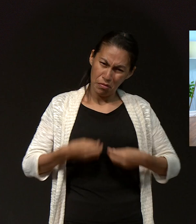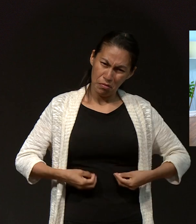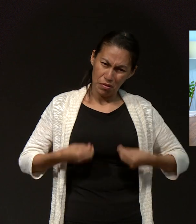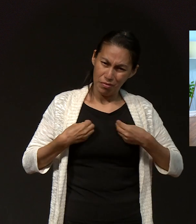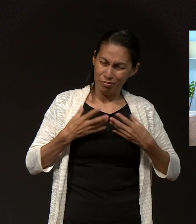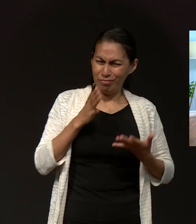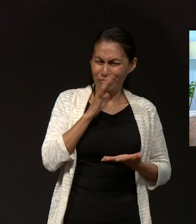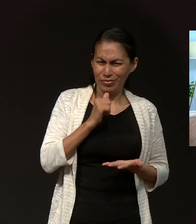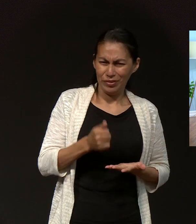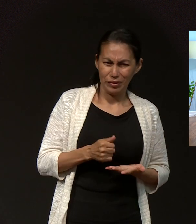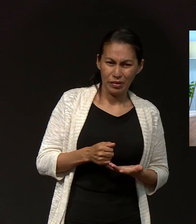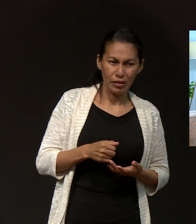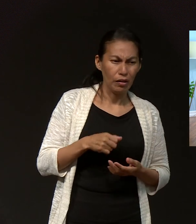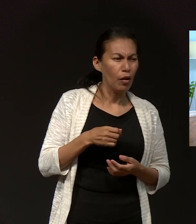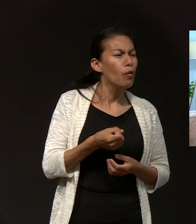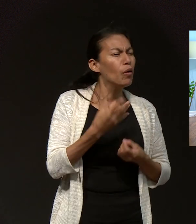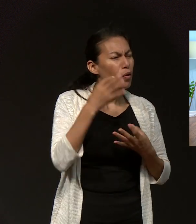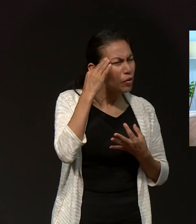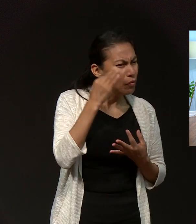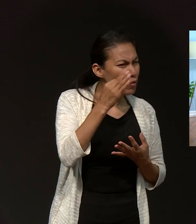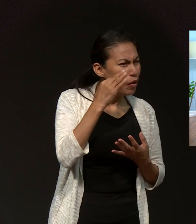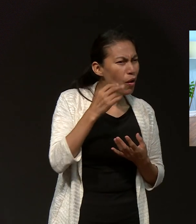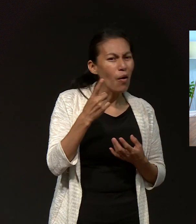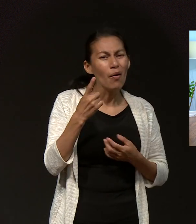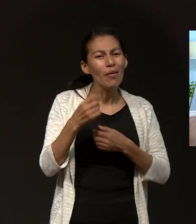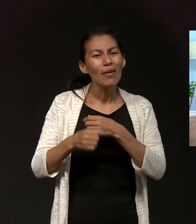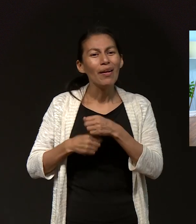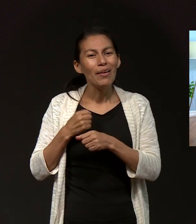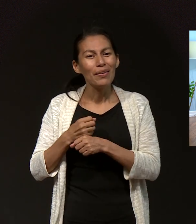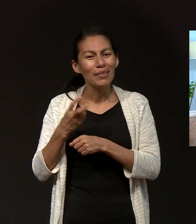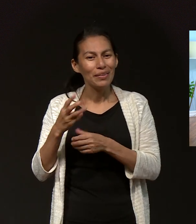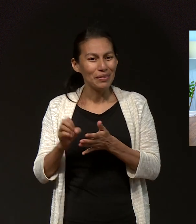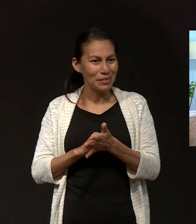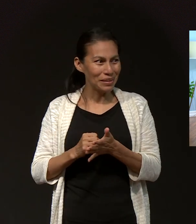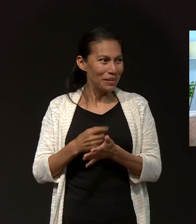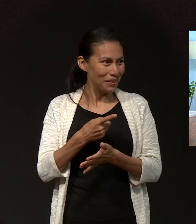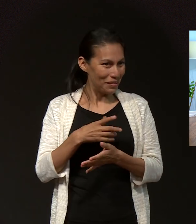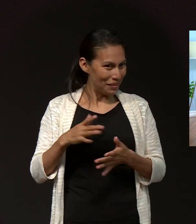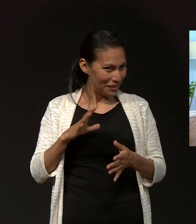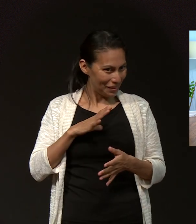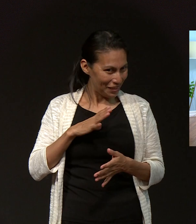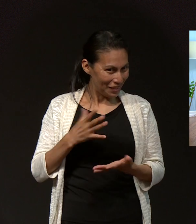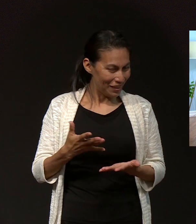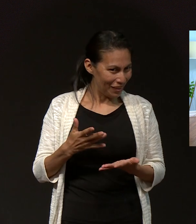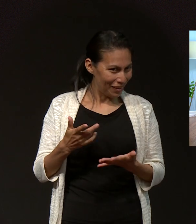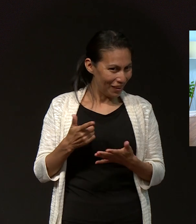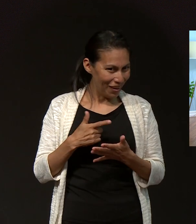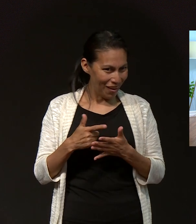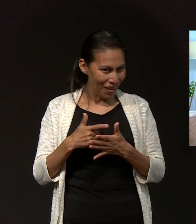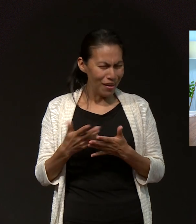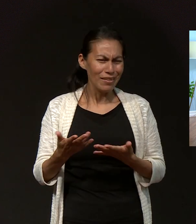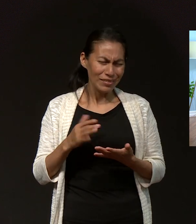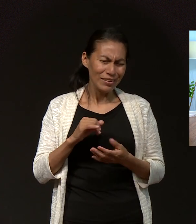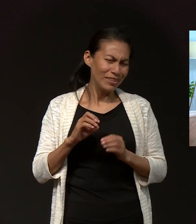tres meses, algo así. Excelente. Hasta tienes un poquito el hablado. Hombre, que sí, hombre, que sí, que sí.